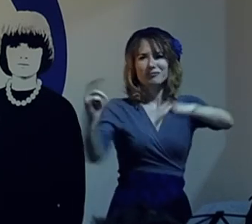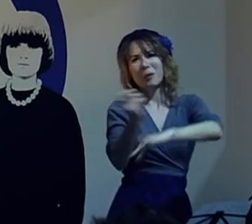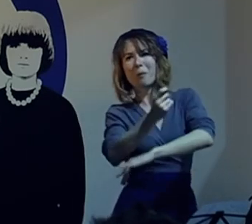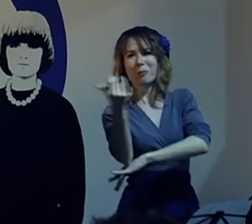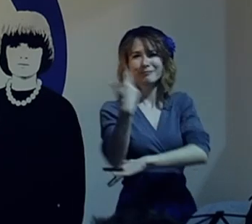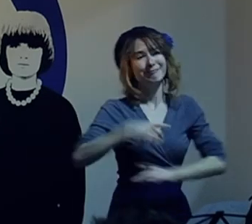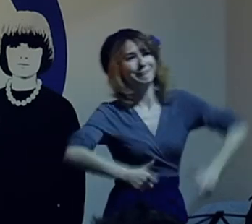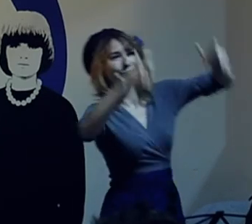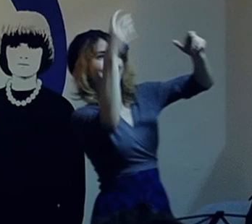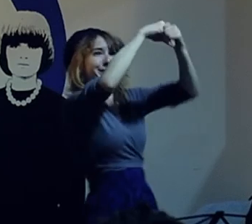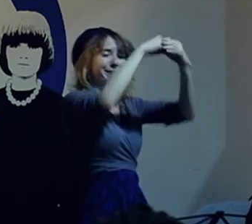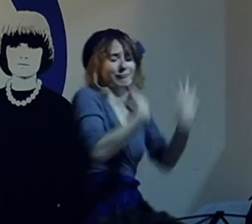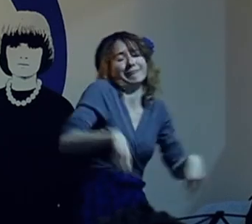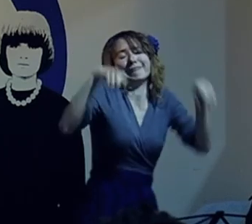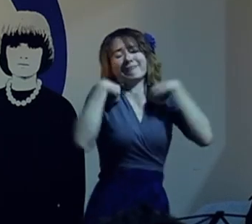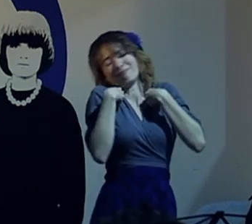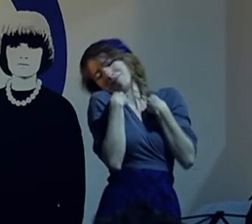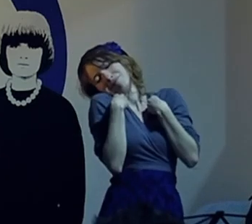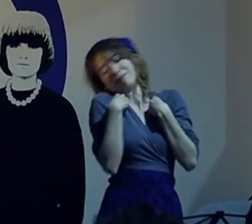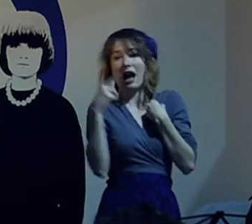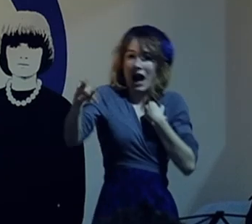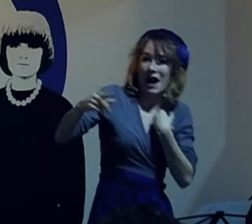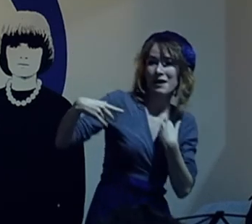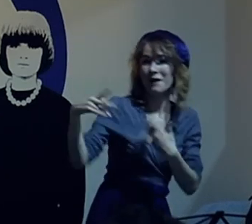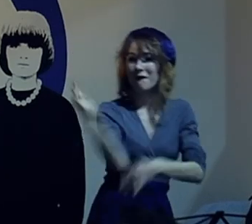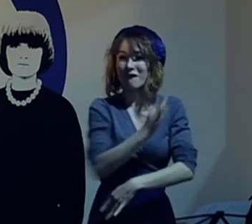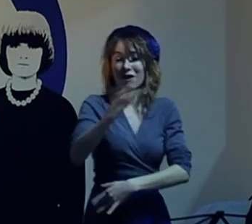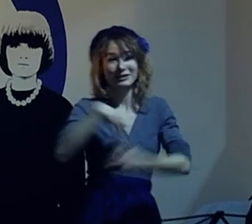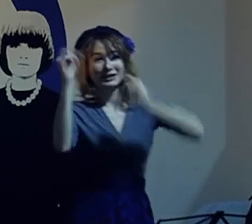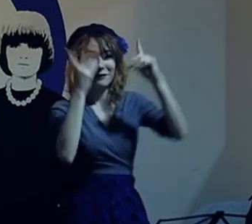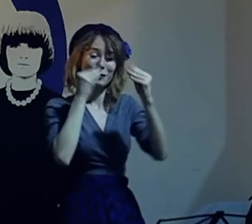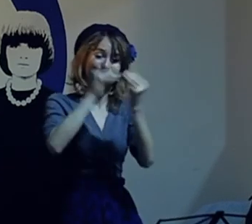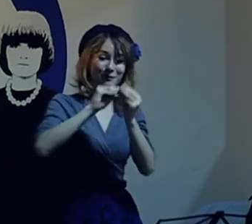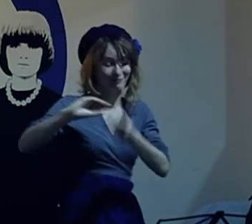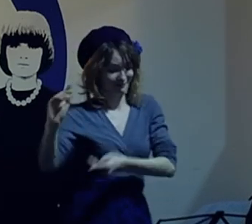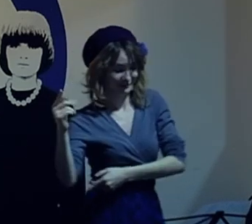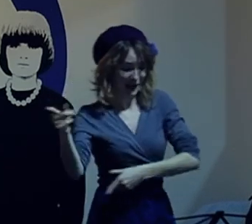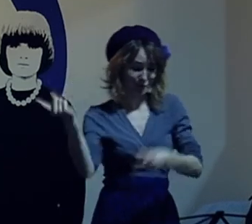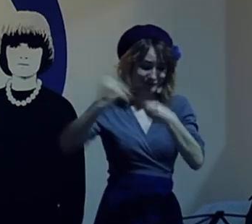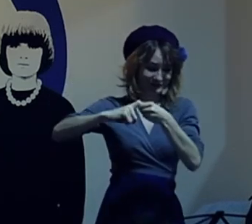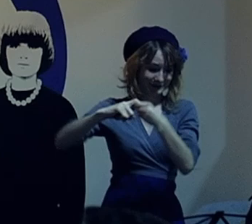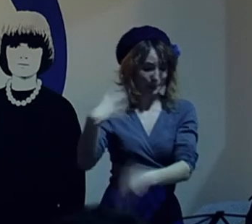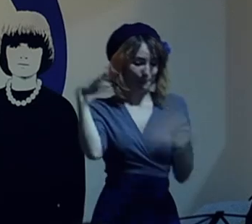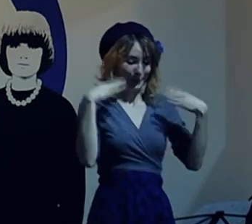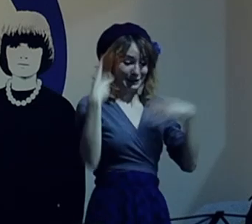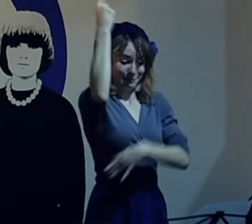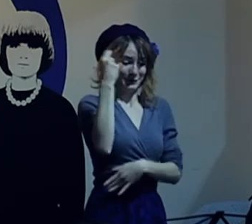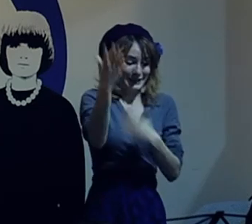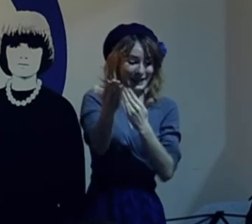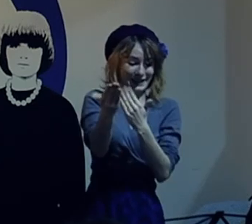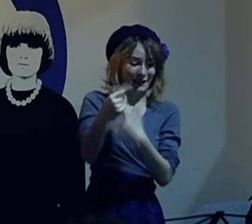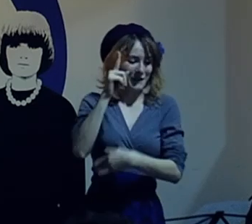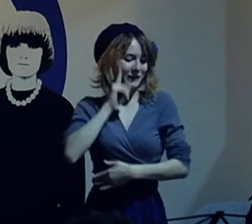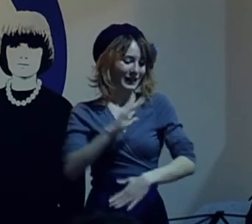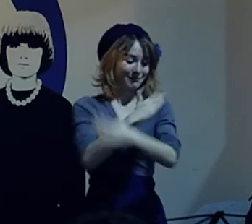gens dorment encore. Elle appartient à la France qui se lève tôt. Ouais, dans le bus, comme une fille